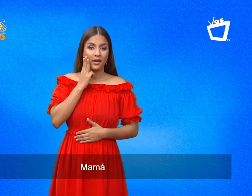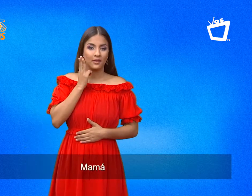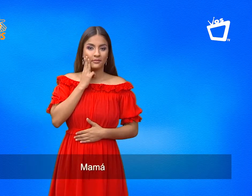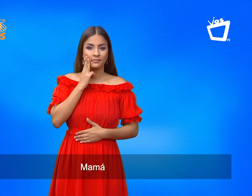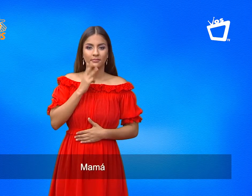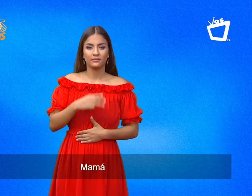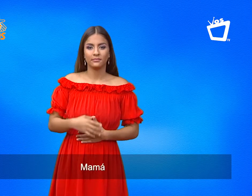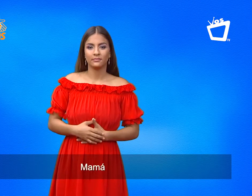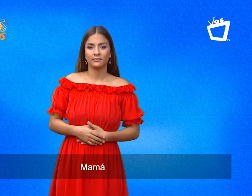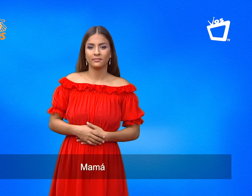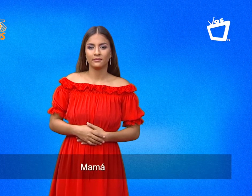mama